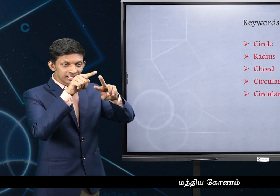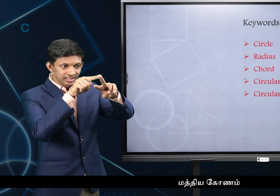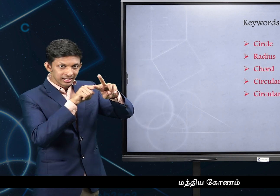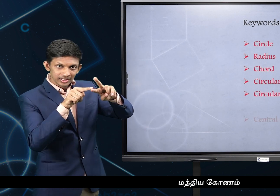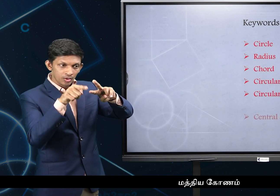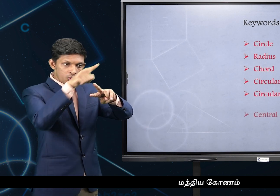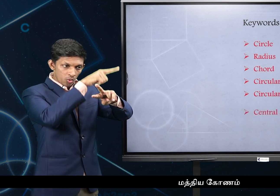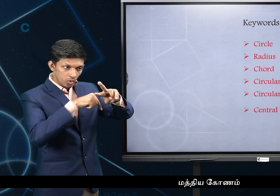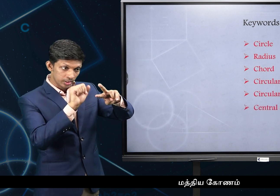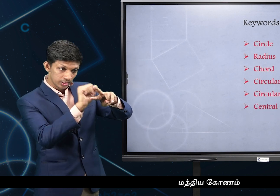மத்திய கோணம்,